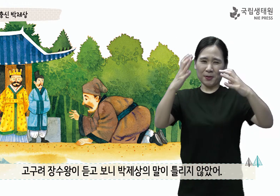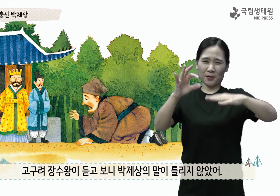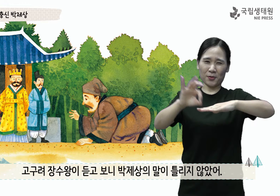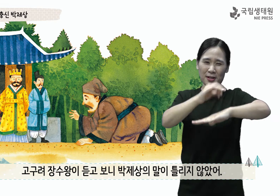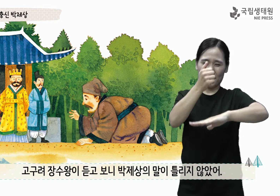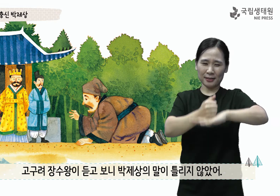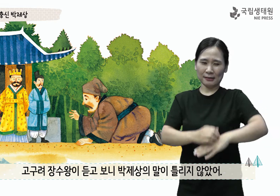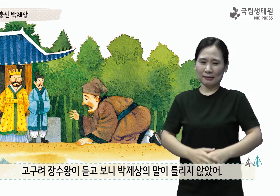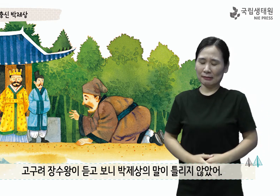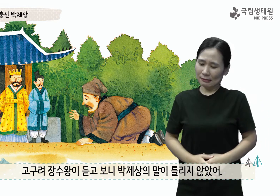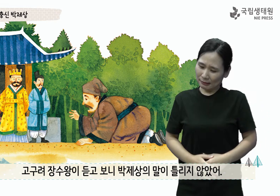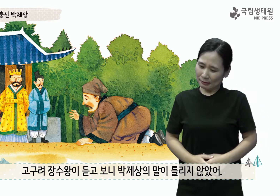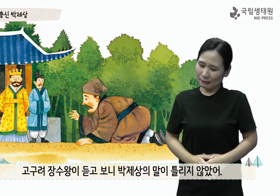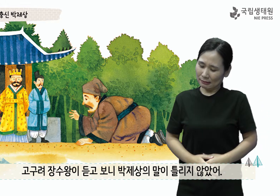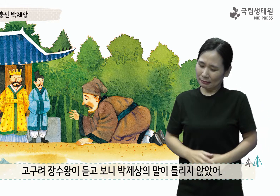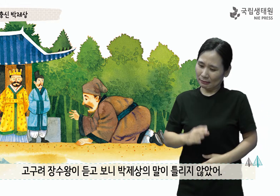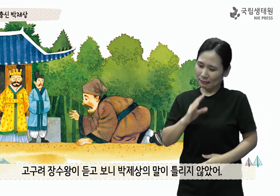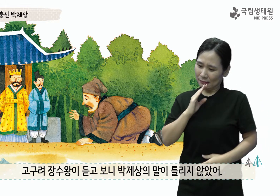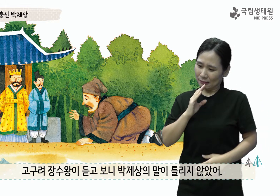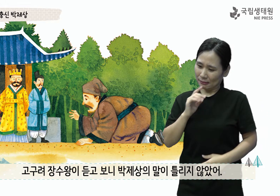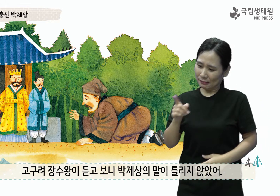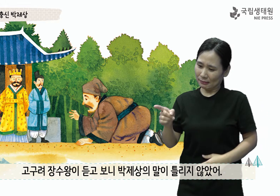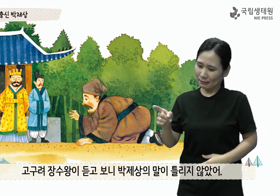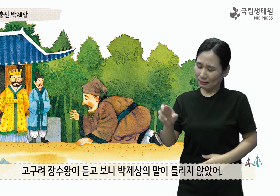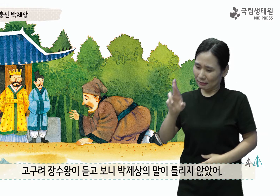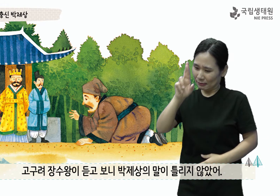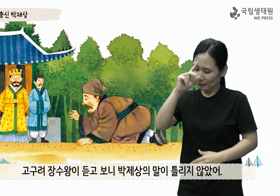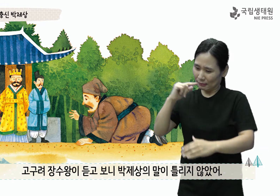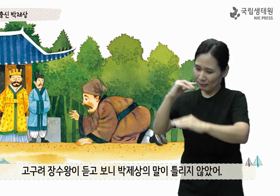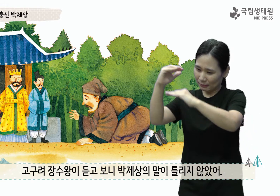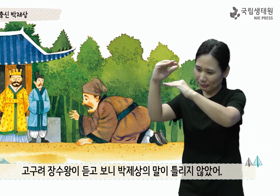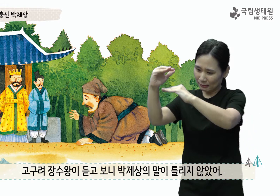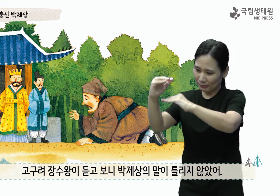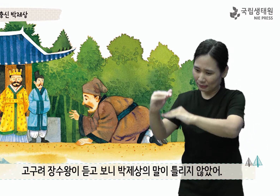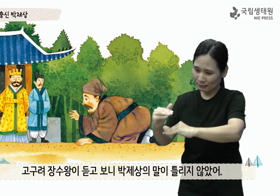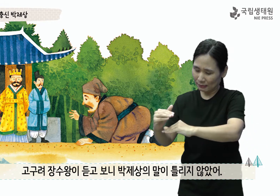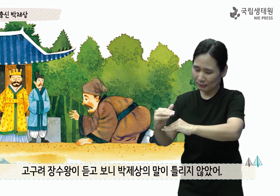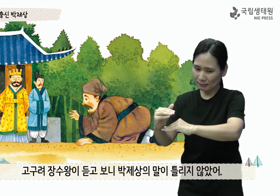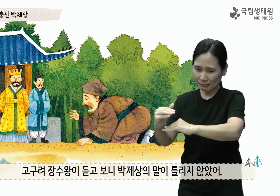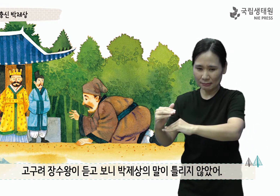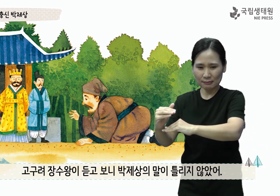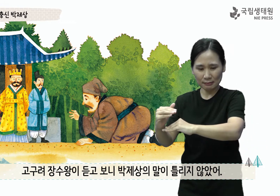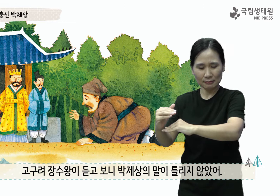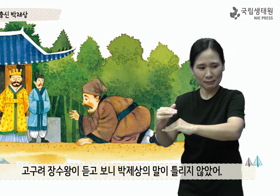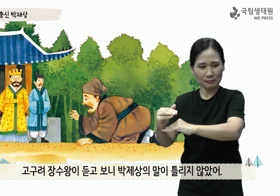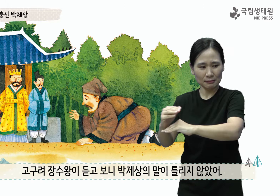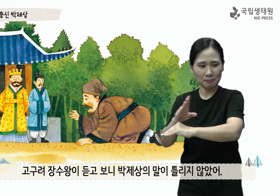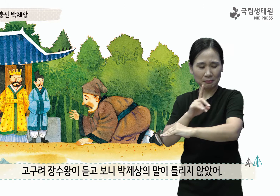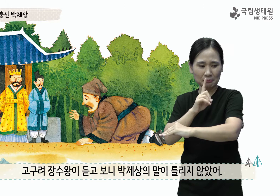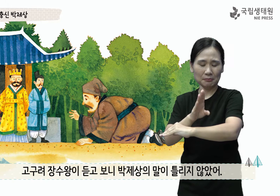고구려 장수왕이 듣고 보니 박재상의 말이 틀리지 않았어.